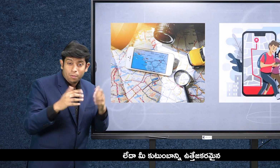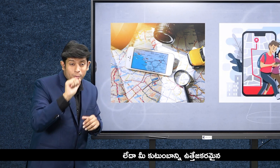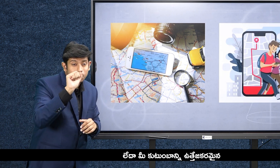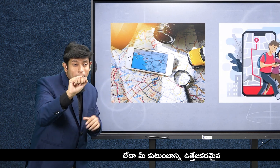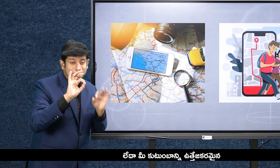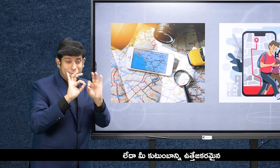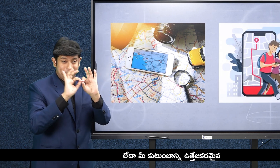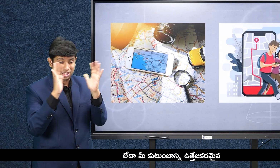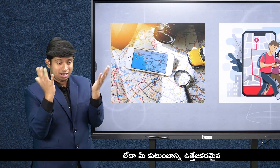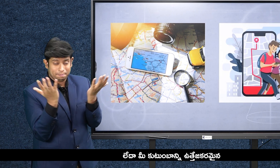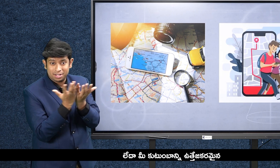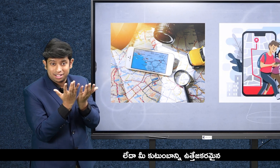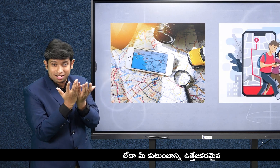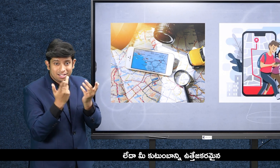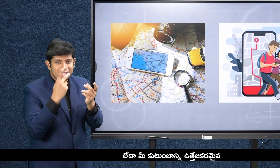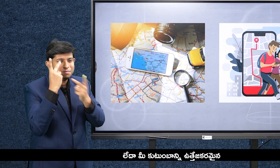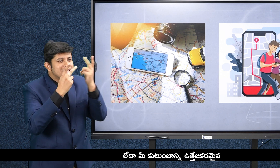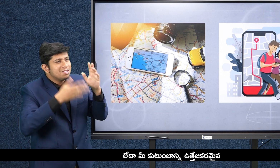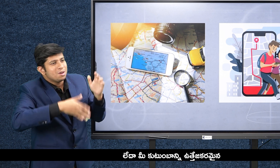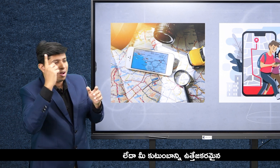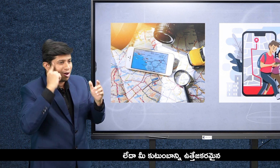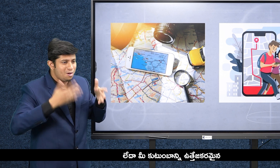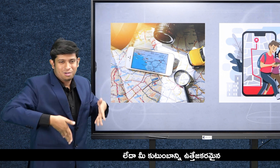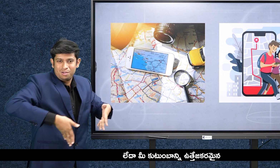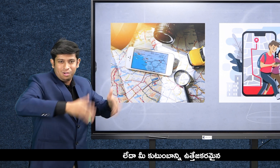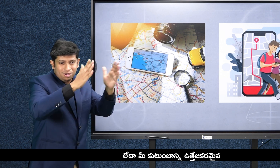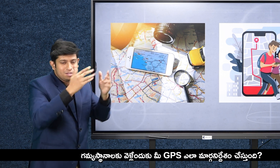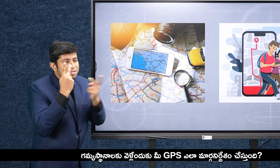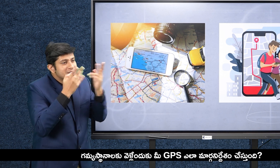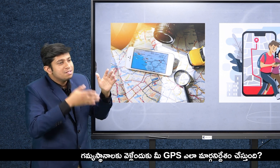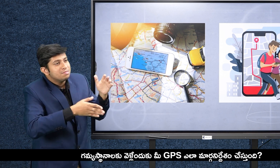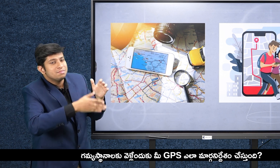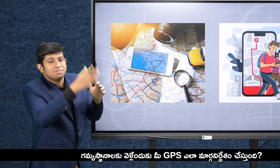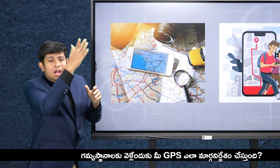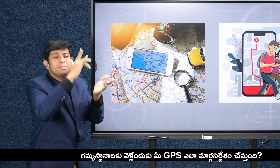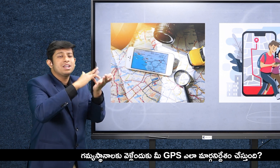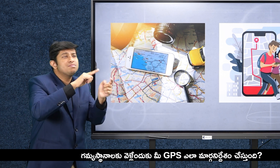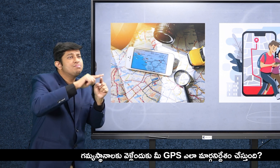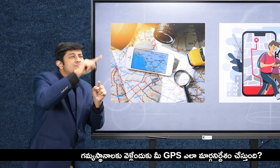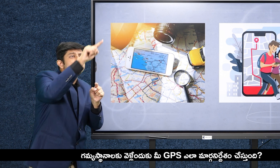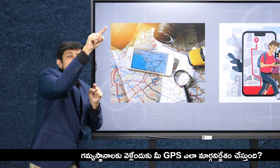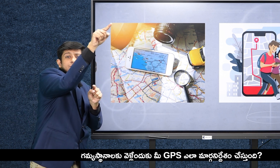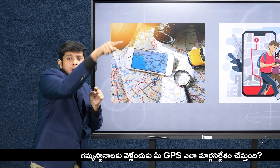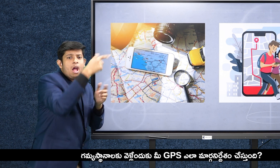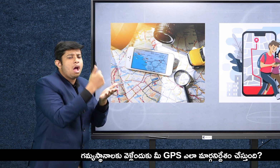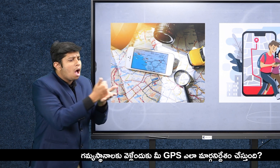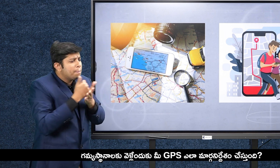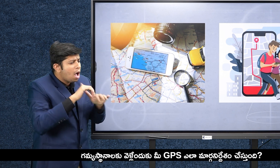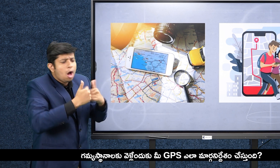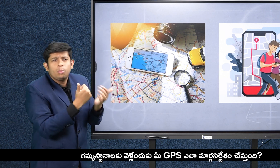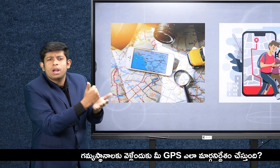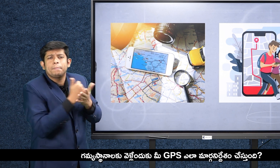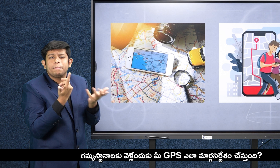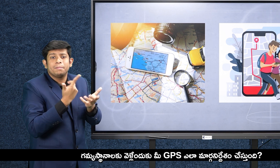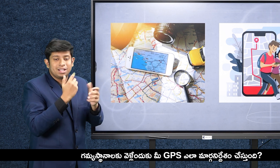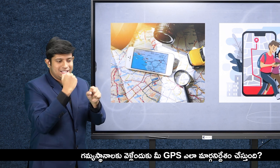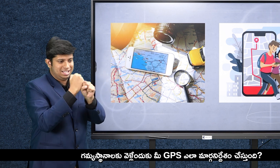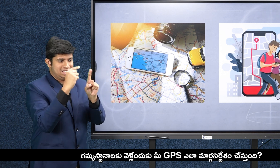లేదా మీ కుటుంబాన్ని ఉత్తేజకరమైన గమ్య స్థానాలకు వెళ్లేందుకు మీ జిపిఎస్ ఎలా మార్గ